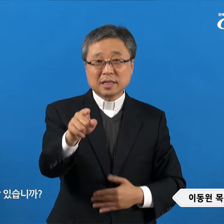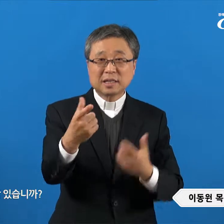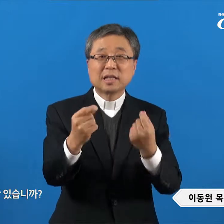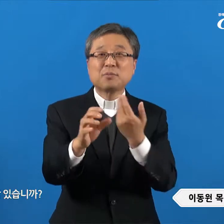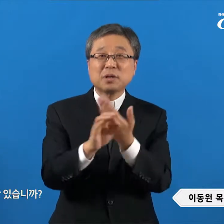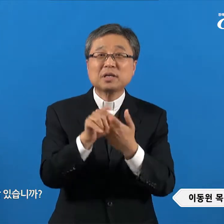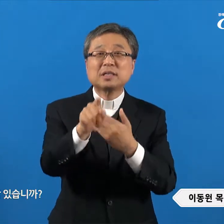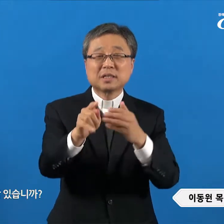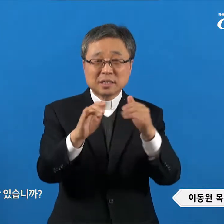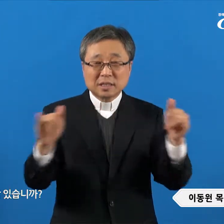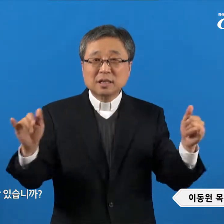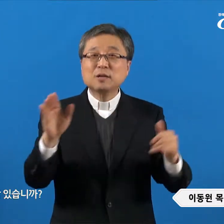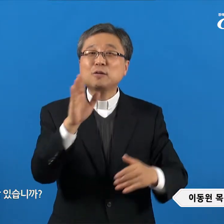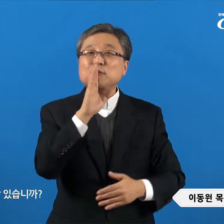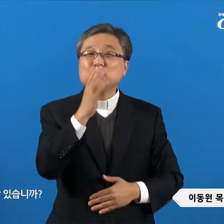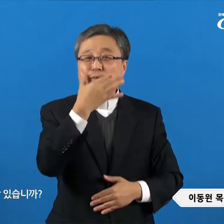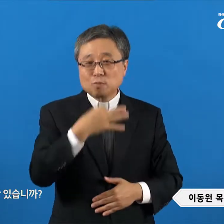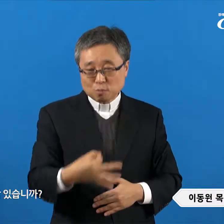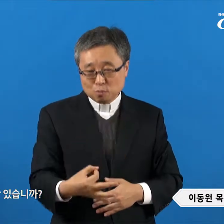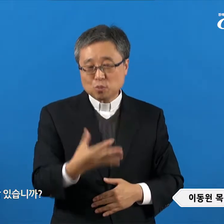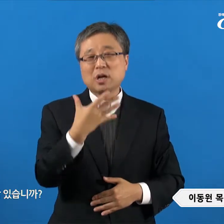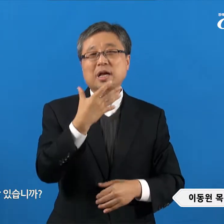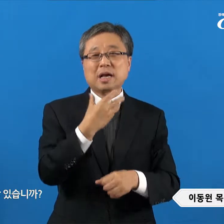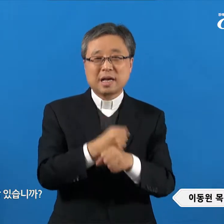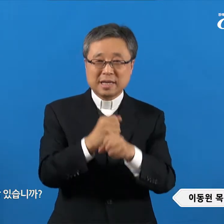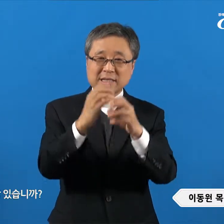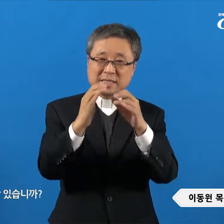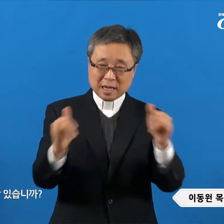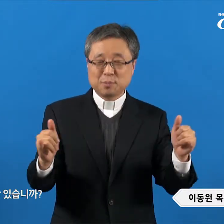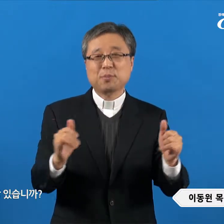그 사람은 정말 불행한 사람입니다.